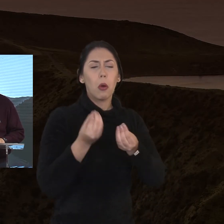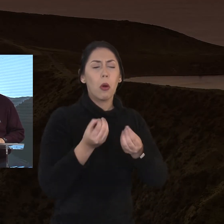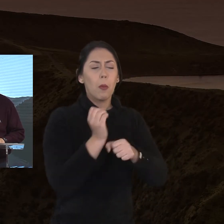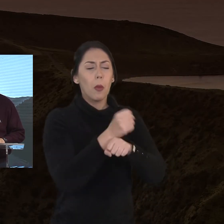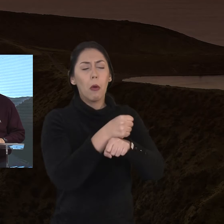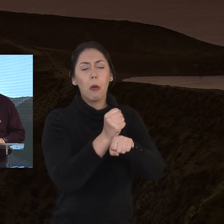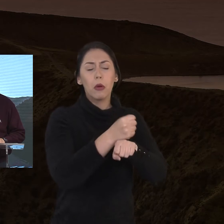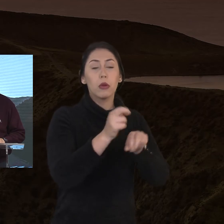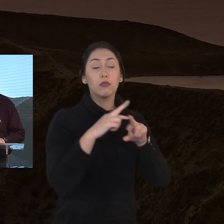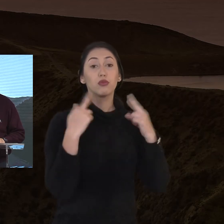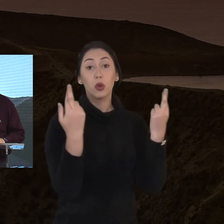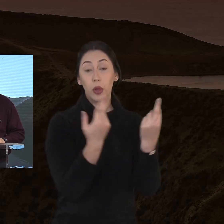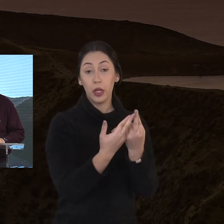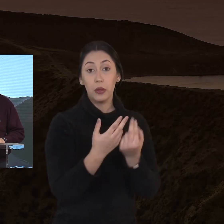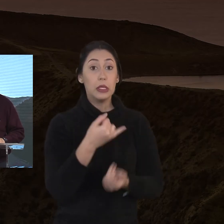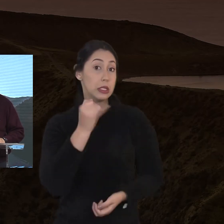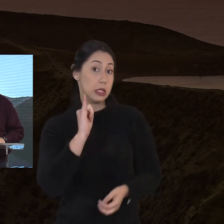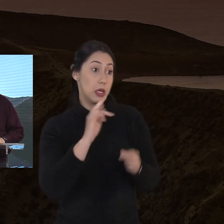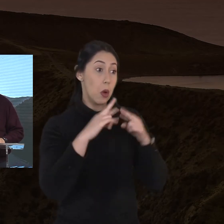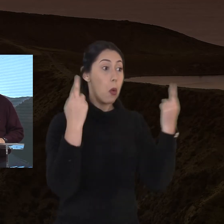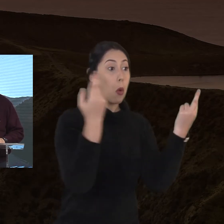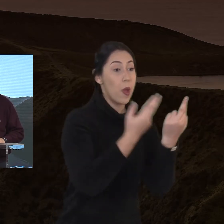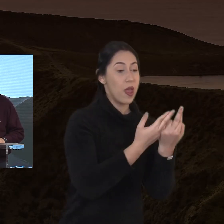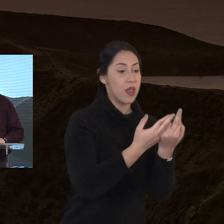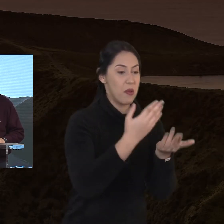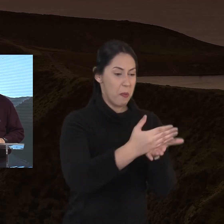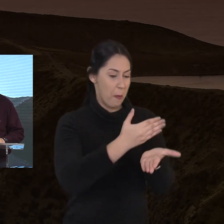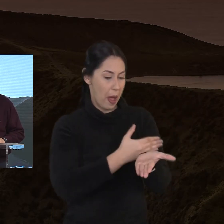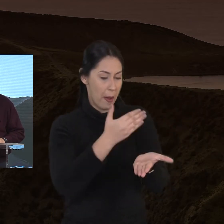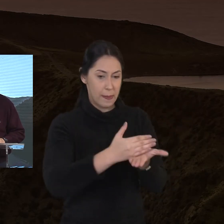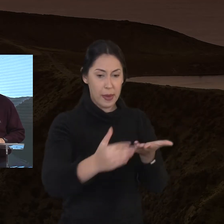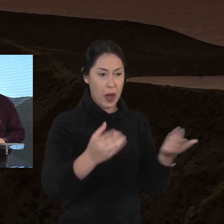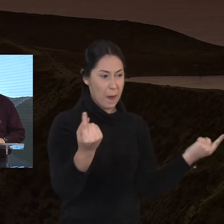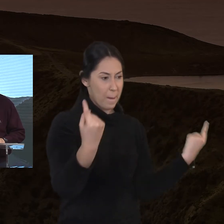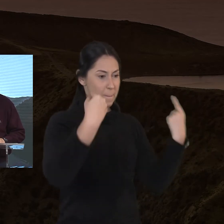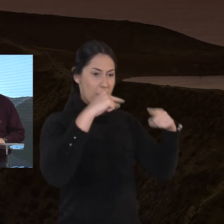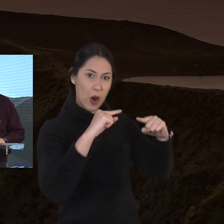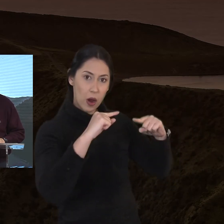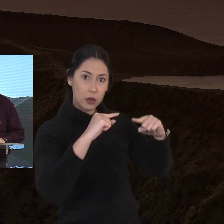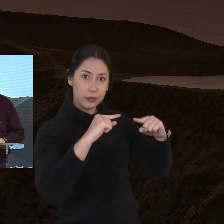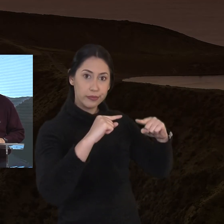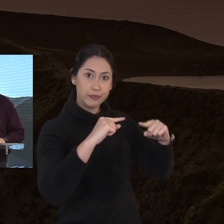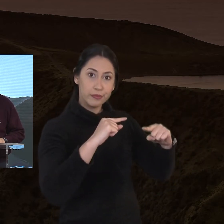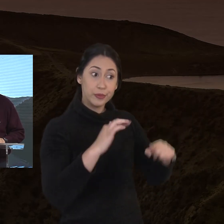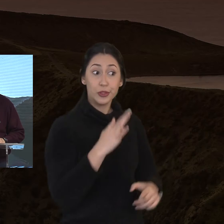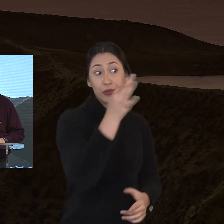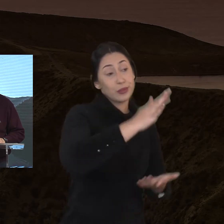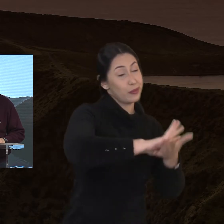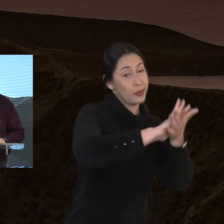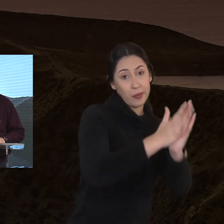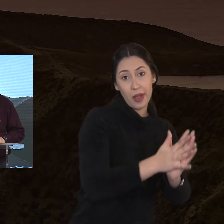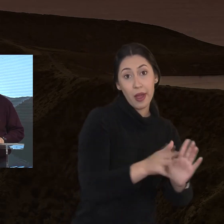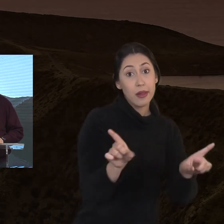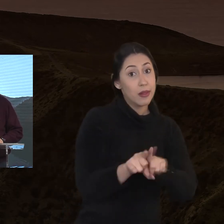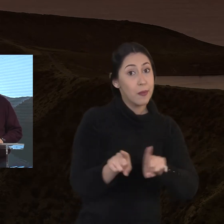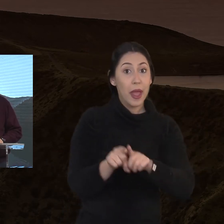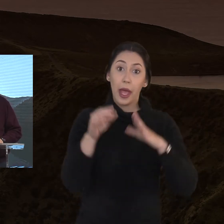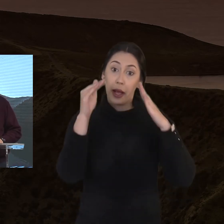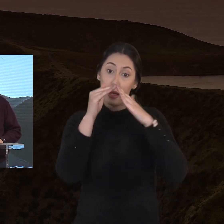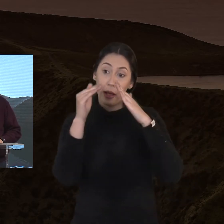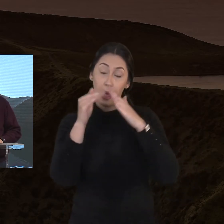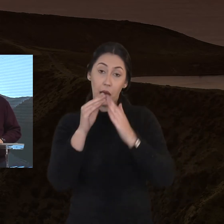em todo reino dividido contra si mesmo ficará deserto e toda cidade ou casa dividida contra si mesma não